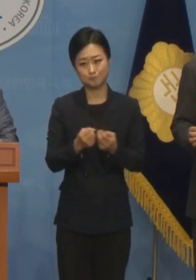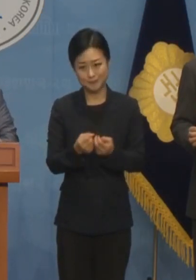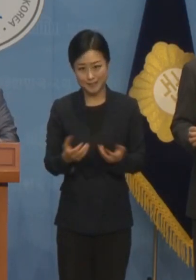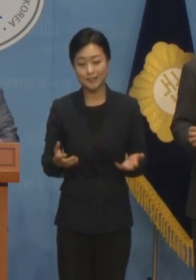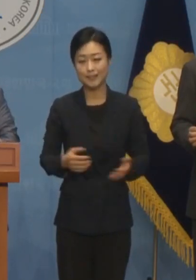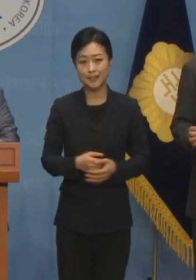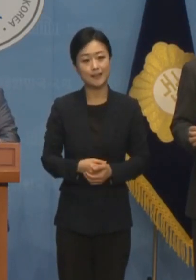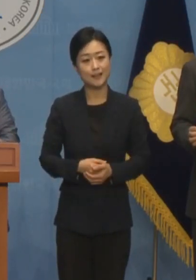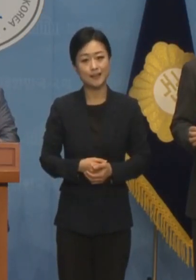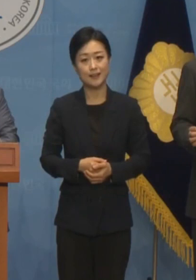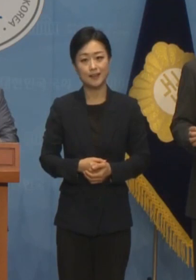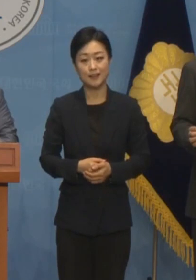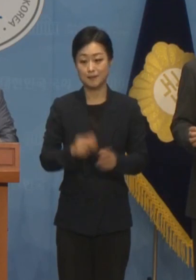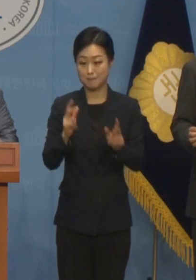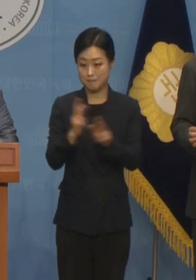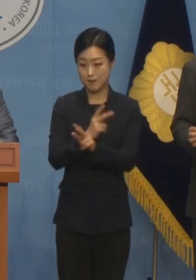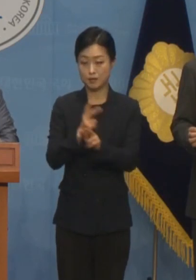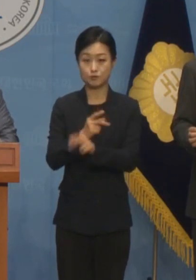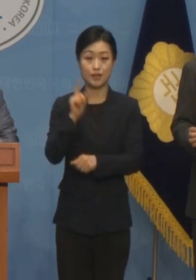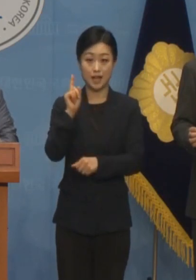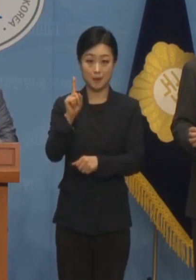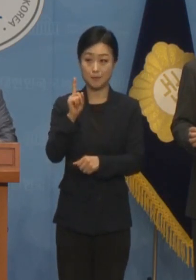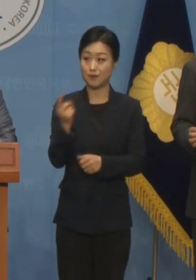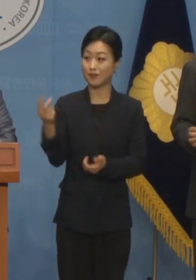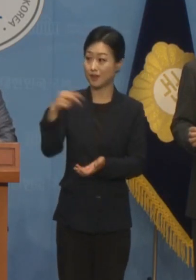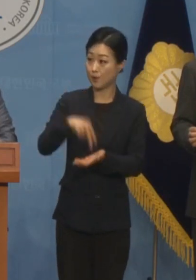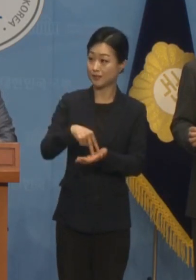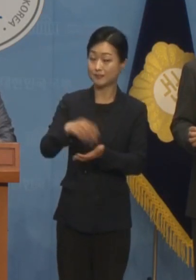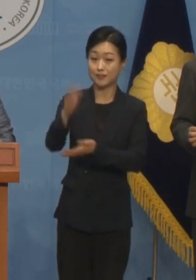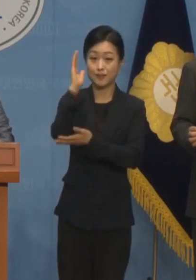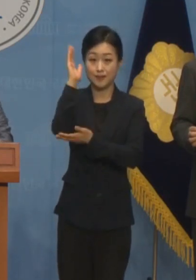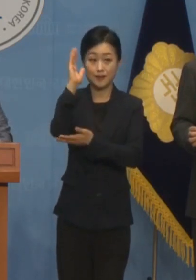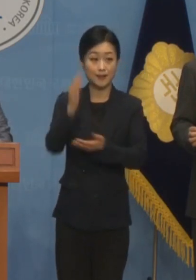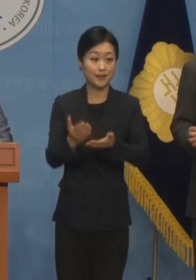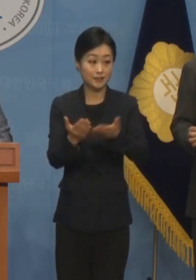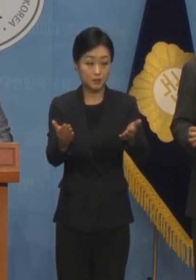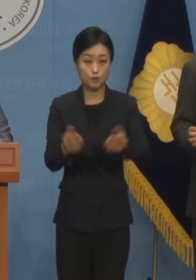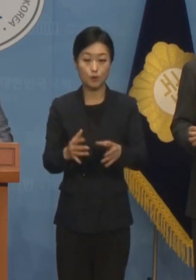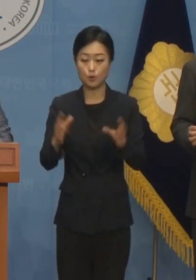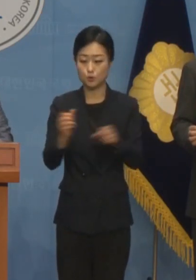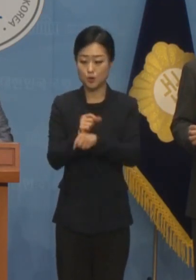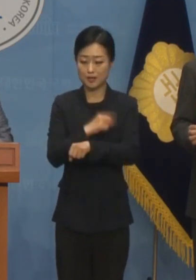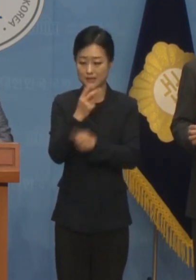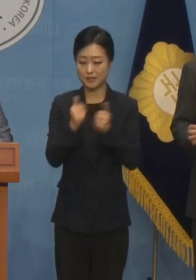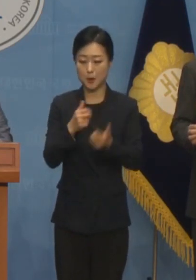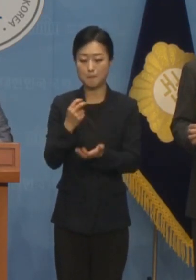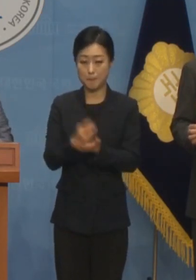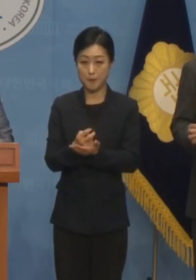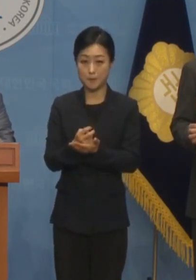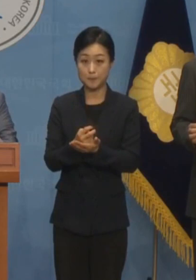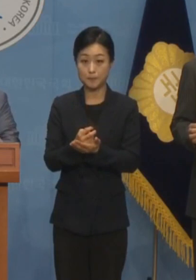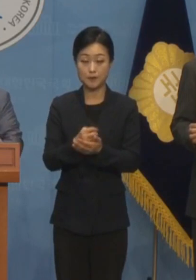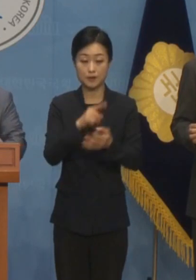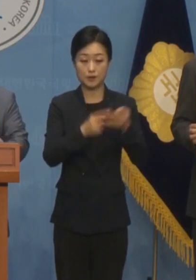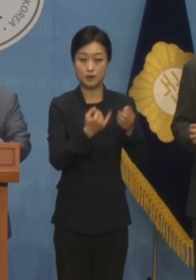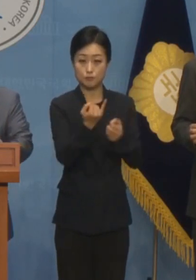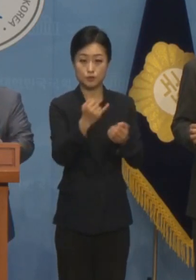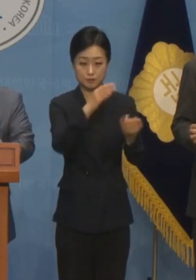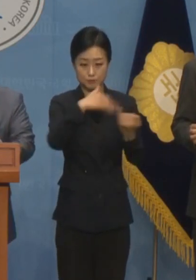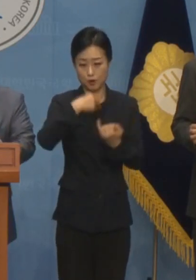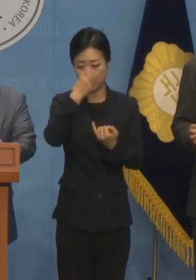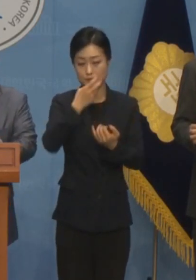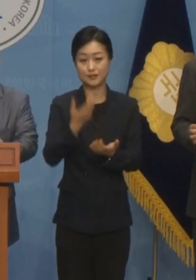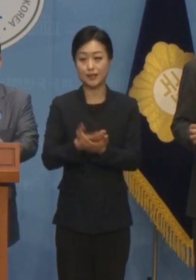없이 일주일에 한 번 정도는 이곳에 오셔서 김건희 종합특검법과 김건희에 대한 소환 조사, 철저한 수사를 촉구를 할 수밖에